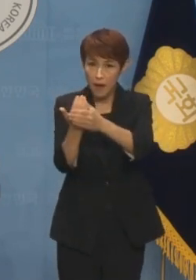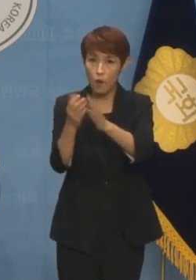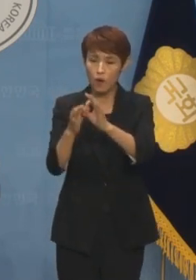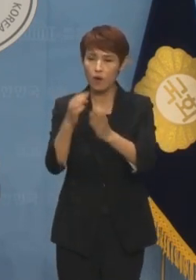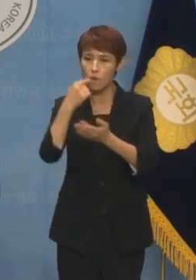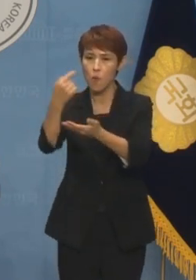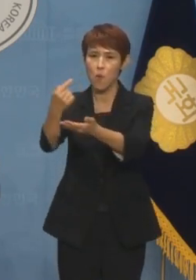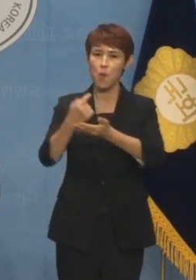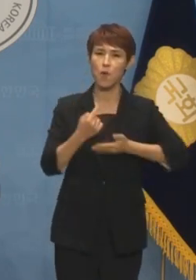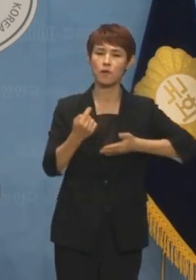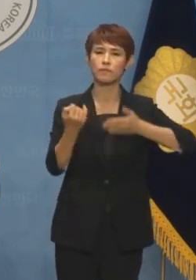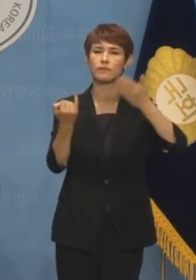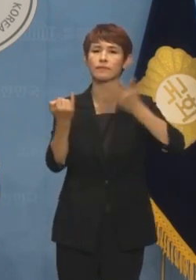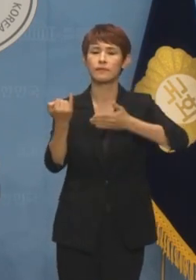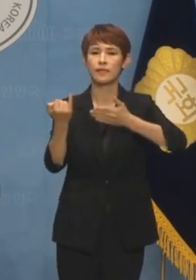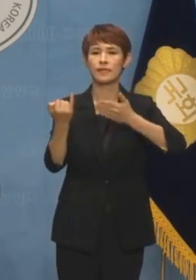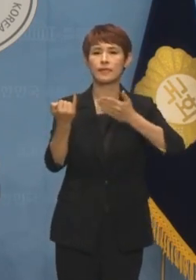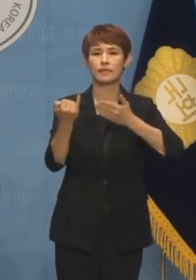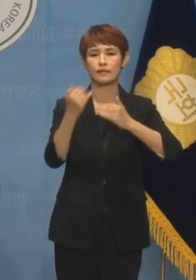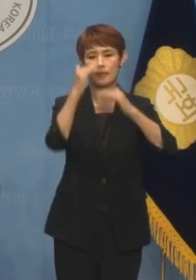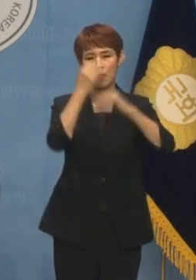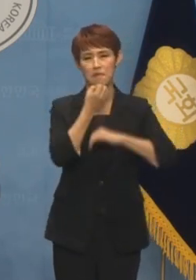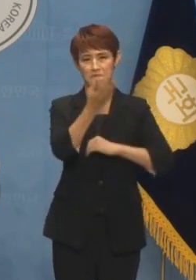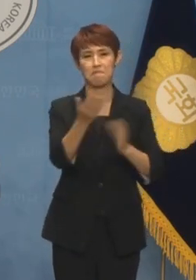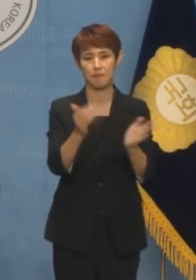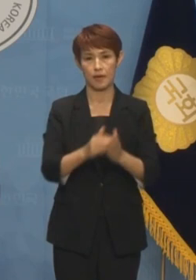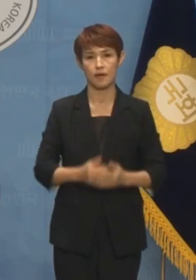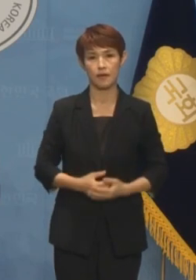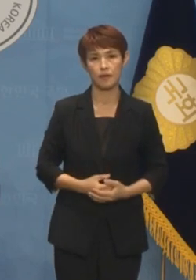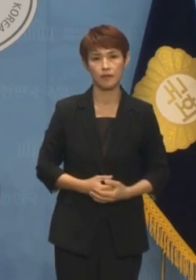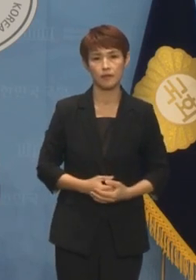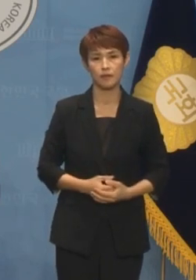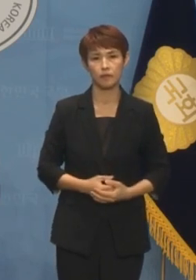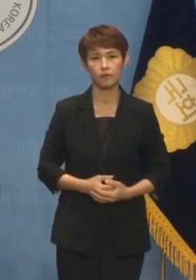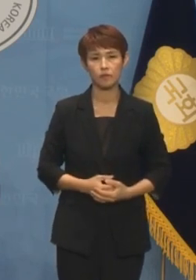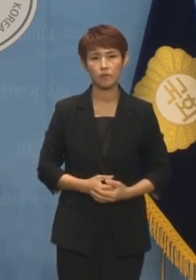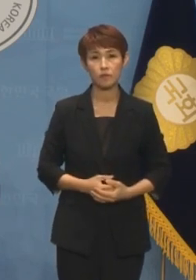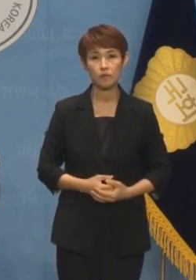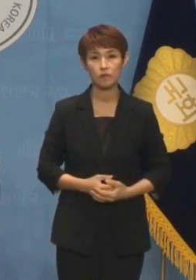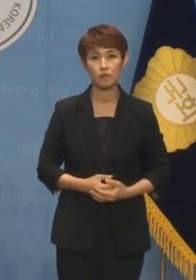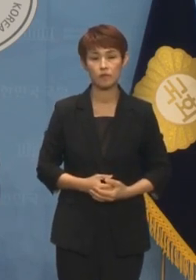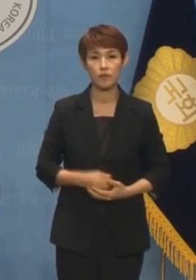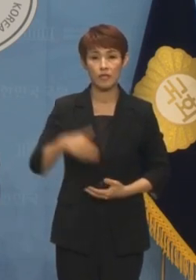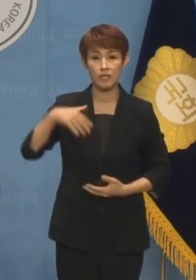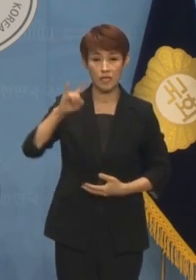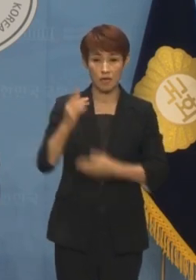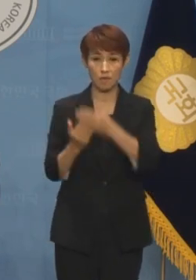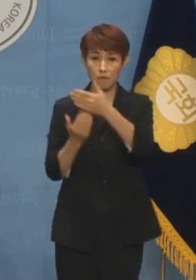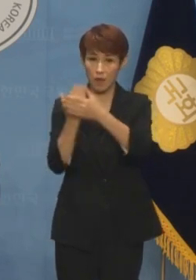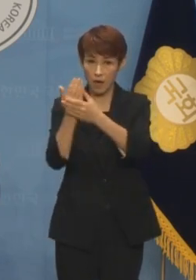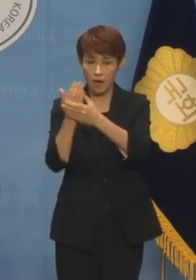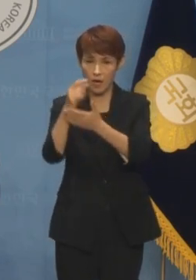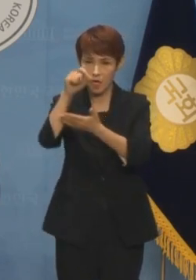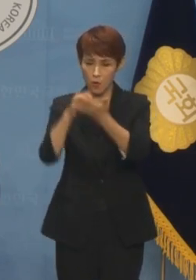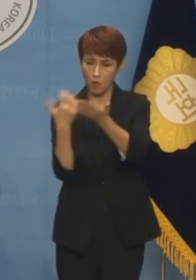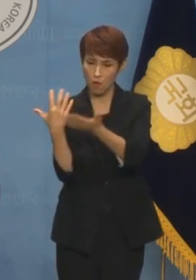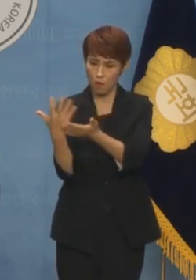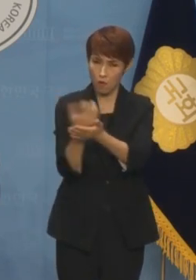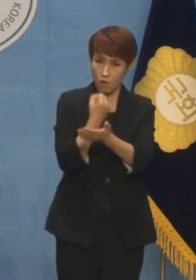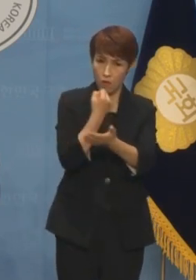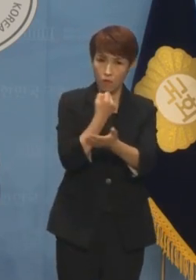보고서를 요구했다는 진술이 나왔기 때문입니다. 이는 최상병 사건 기록 회수에